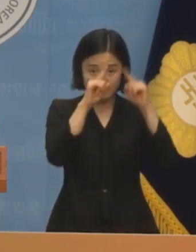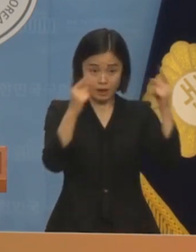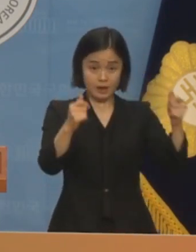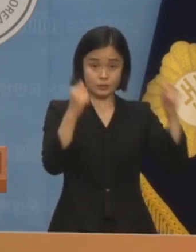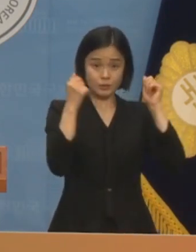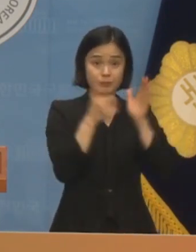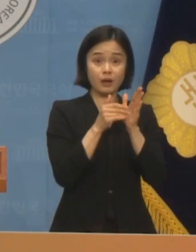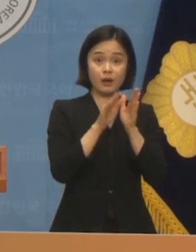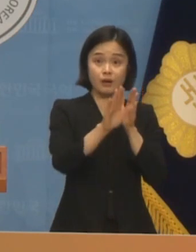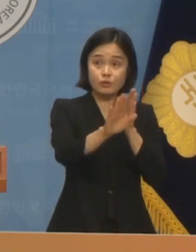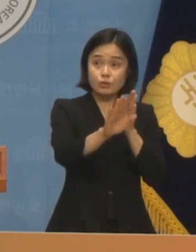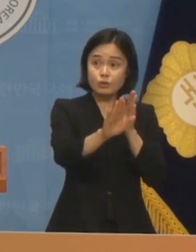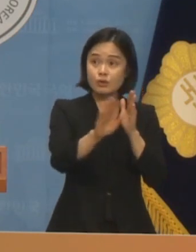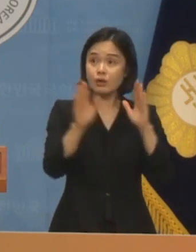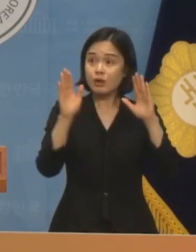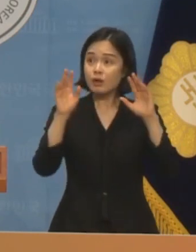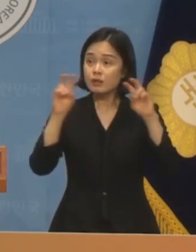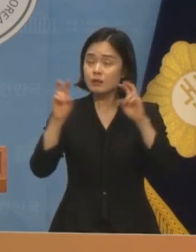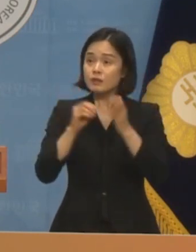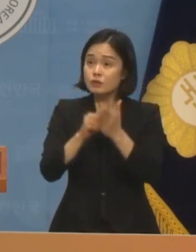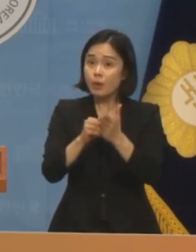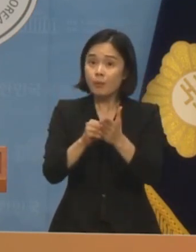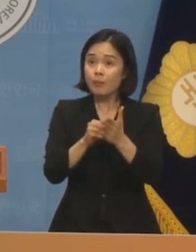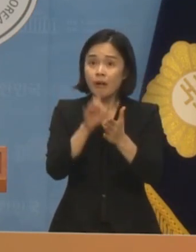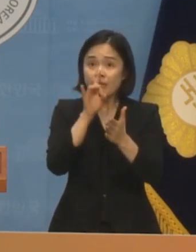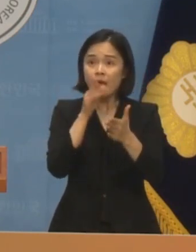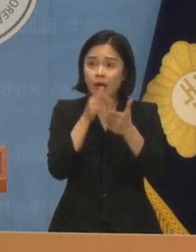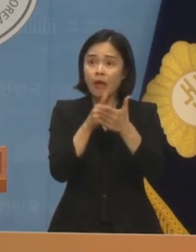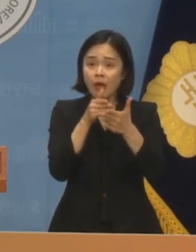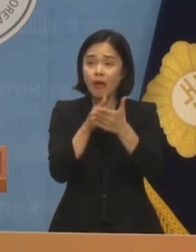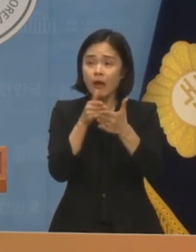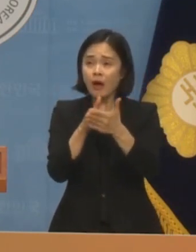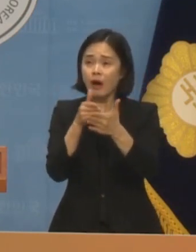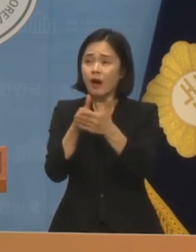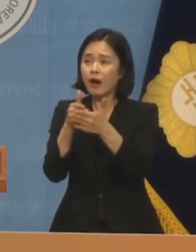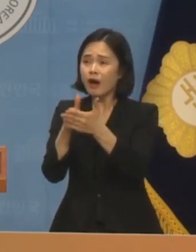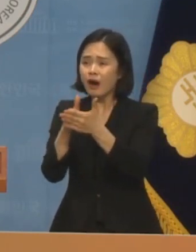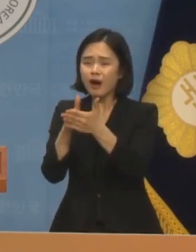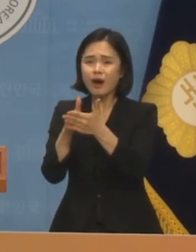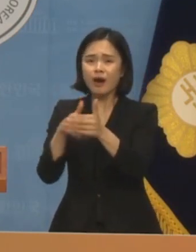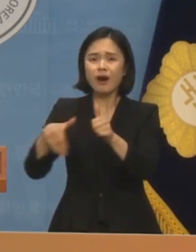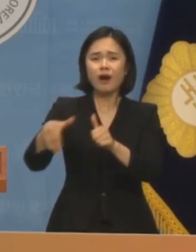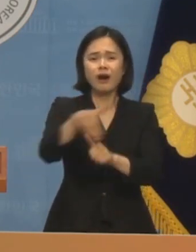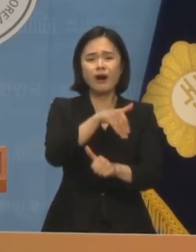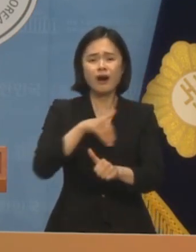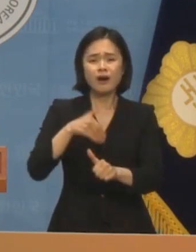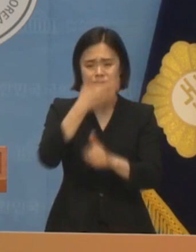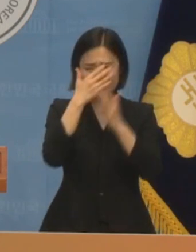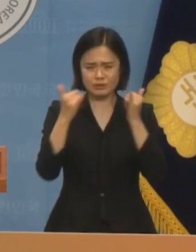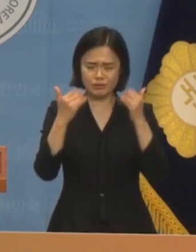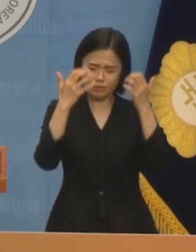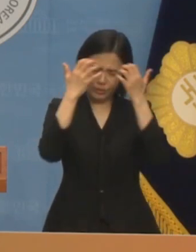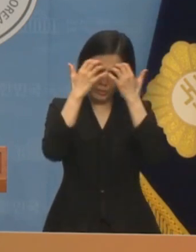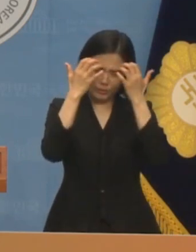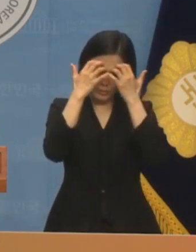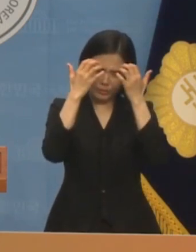삼수, 사수를 하는 이 현실은 많은 청년들에게 고통으로 다가와 있습니다.